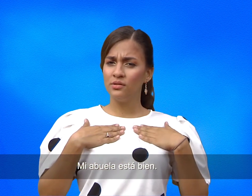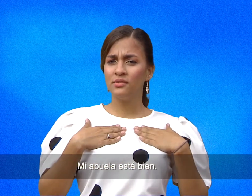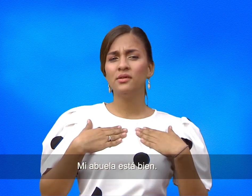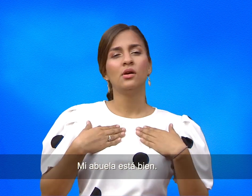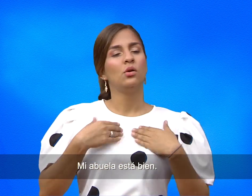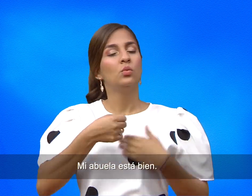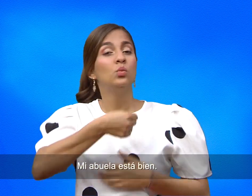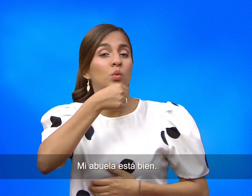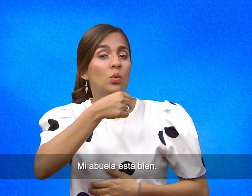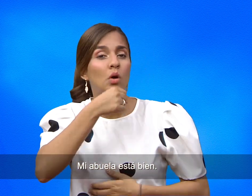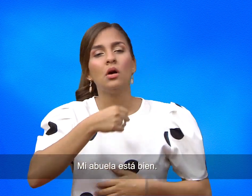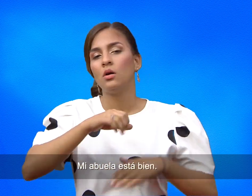Mi abuela